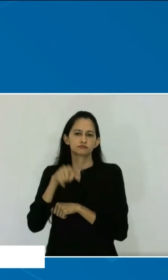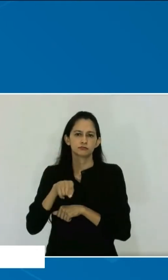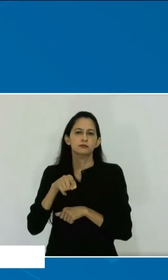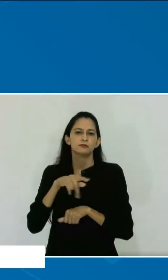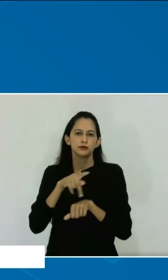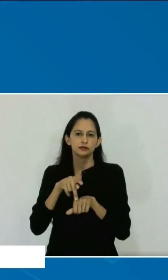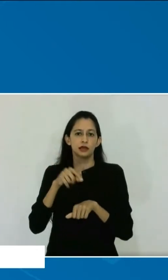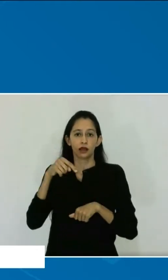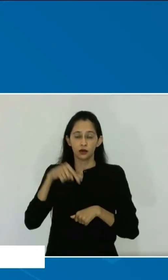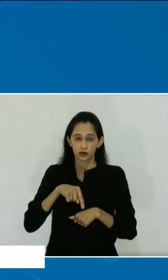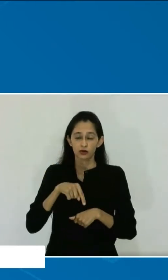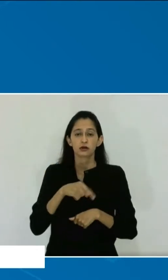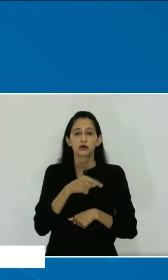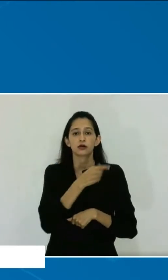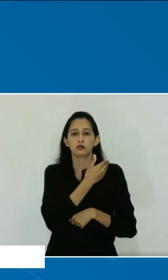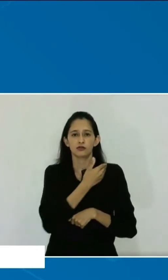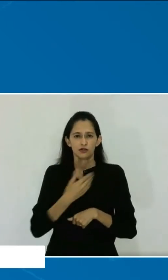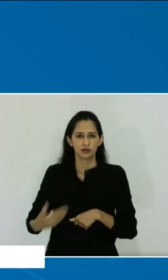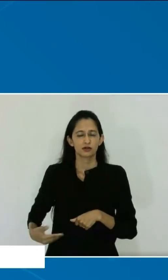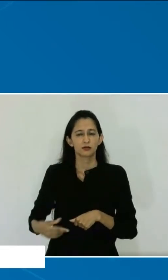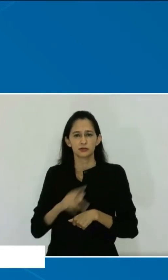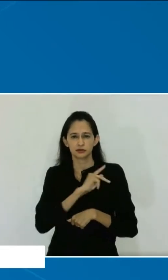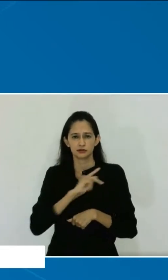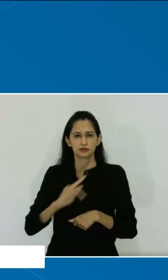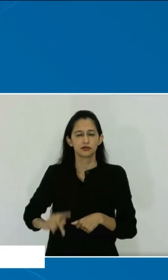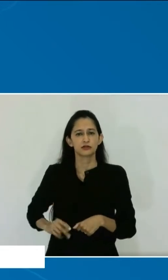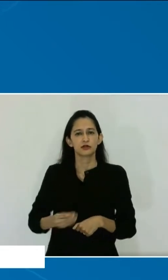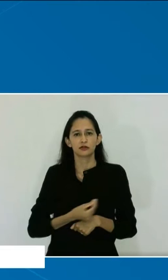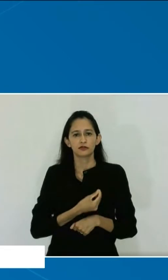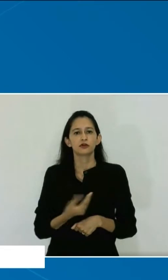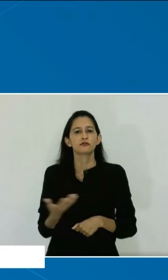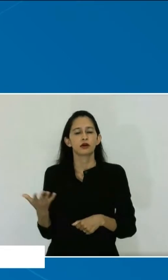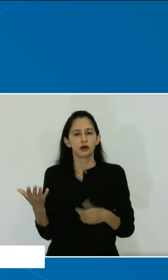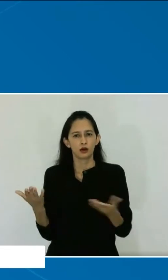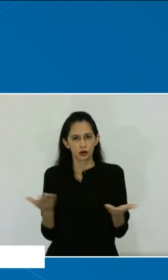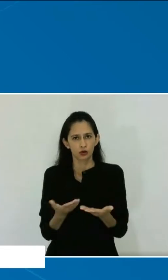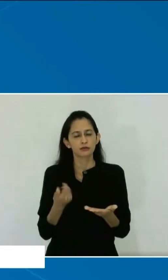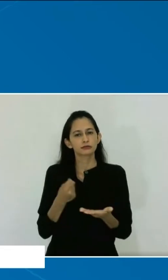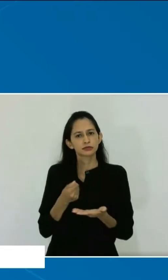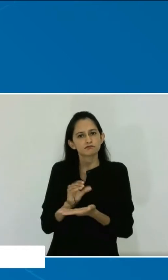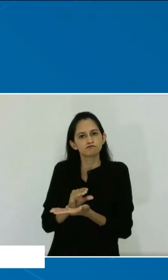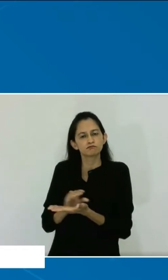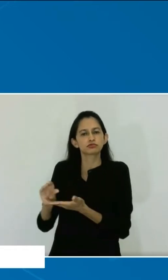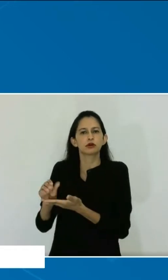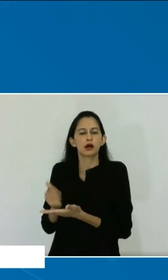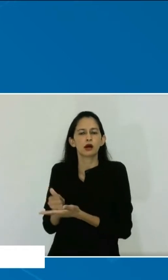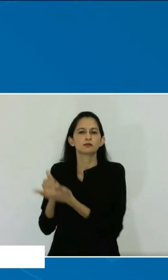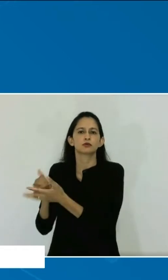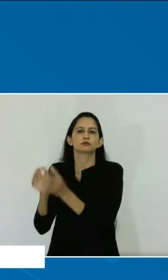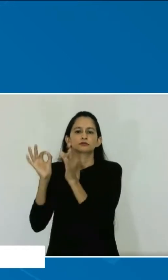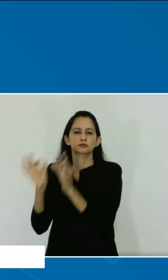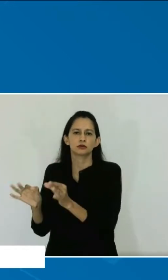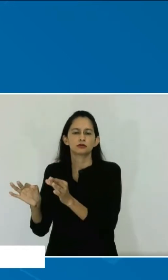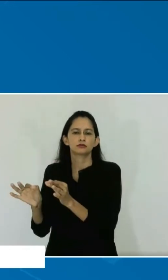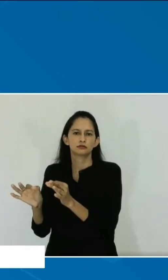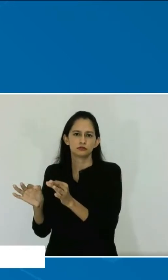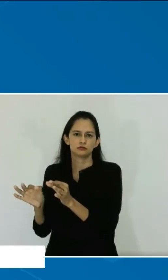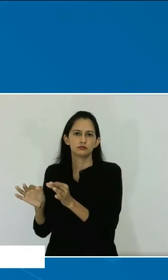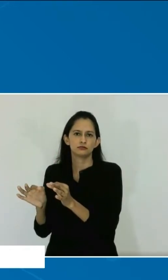deve receber a pauta adequada, né, para retomar, digamos assim, a sua centralidade no projeto de